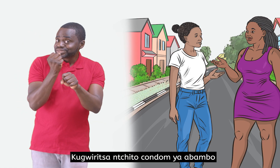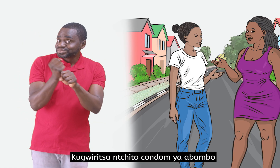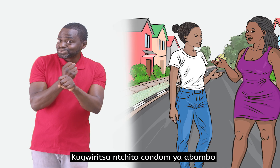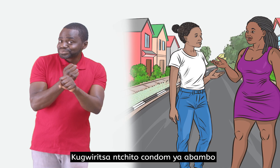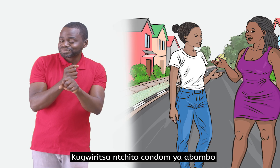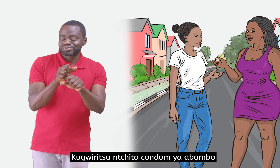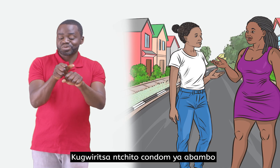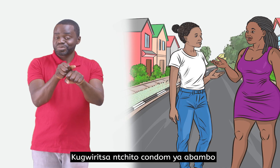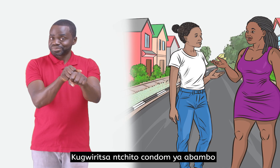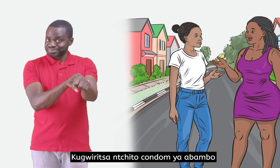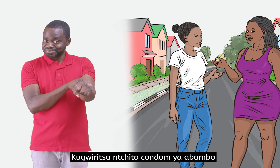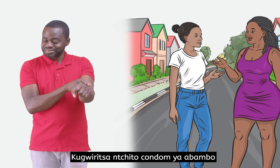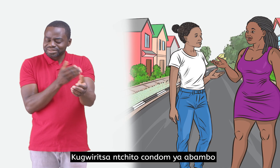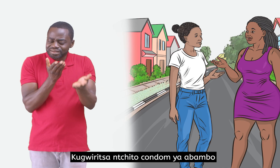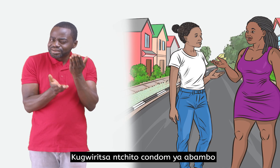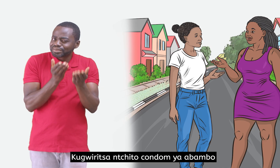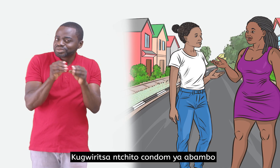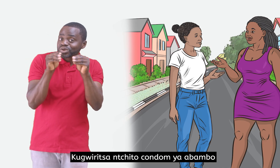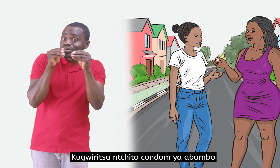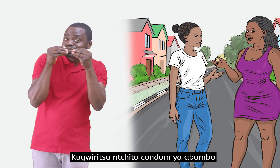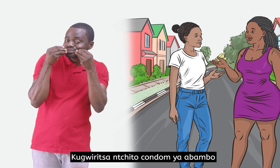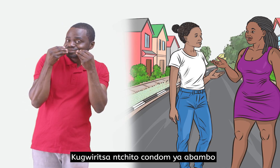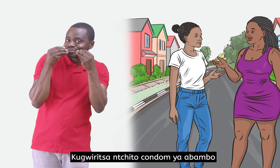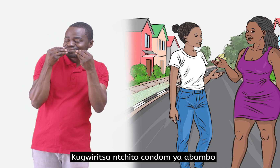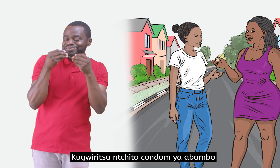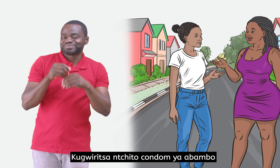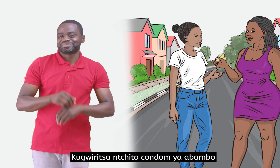kugwiritsa ntchito kondomu ya abambo.